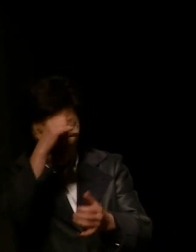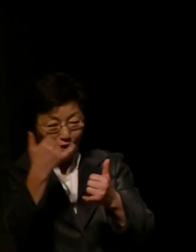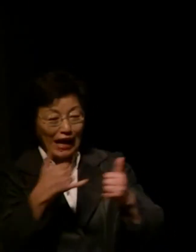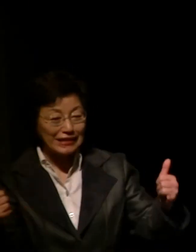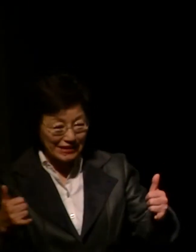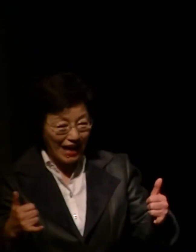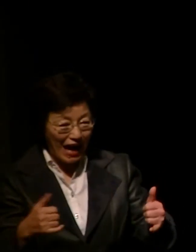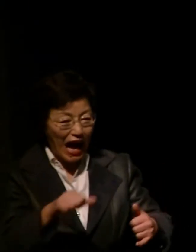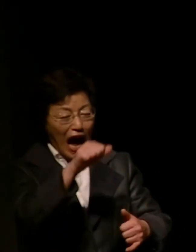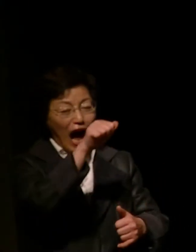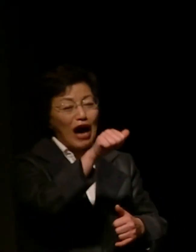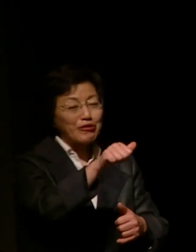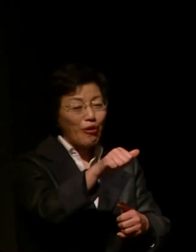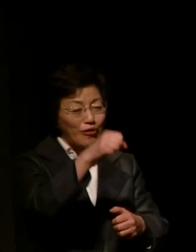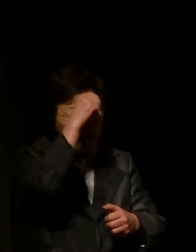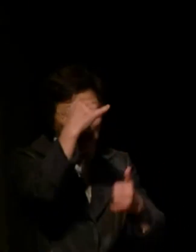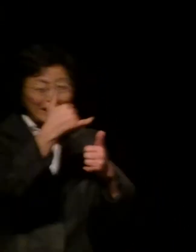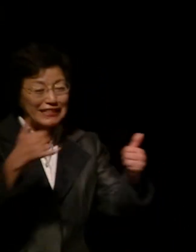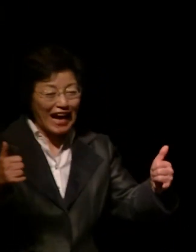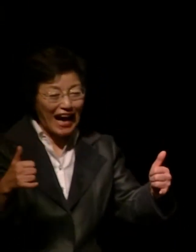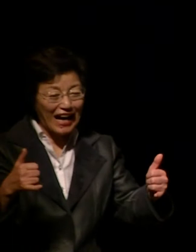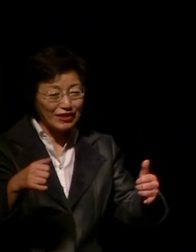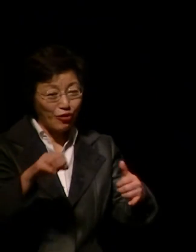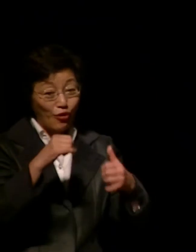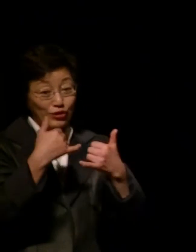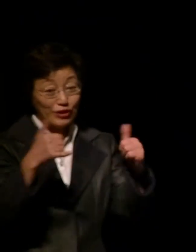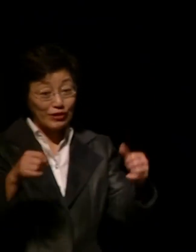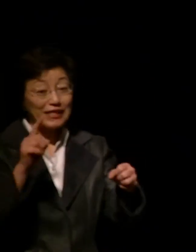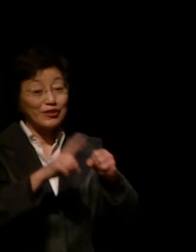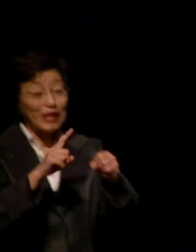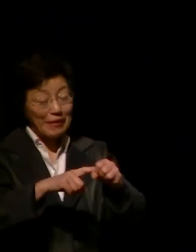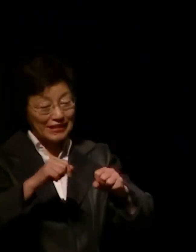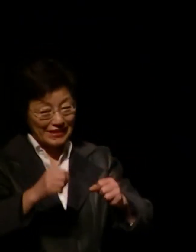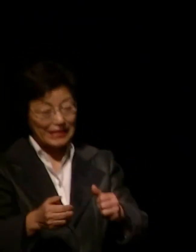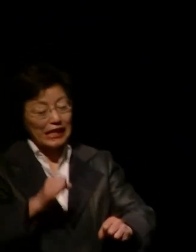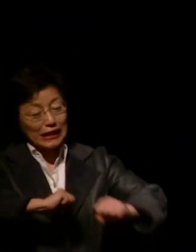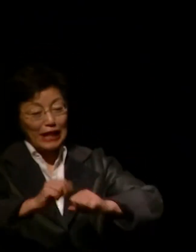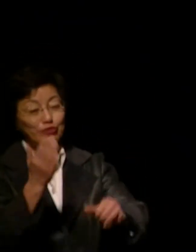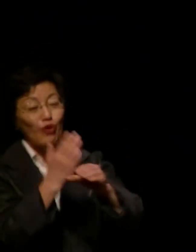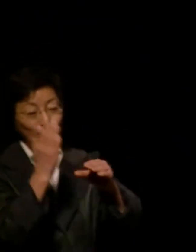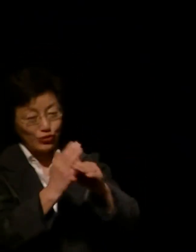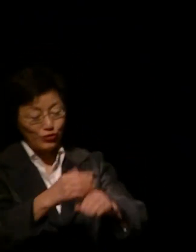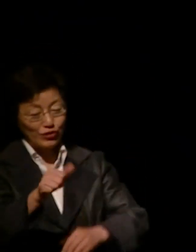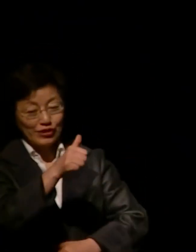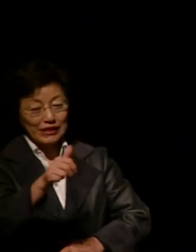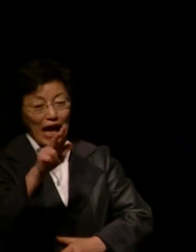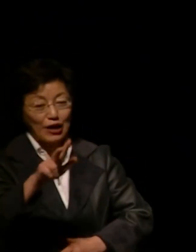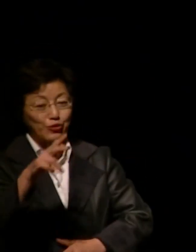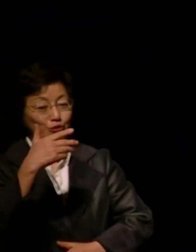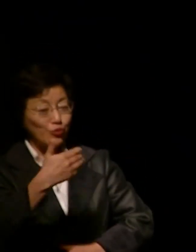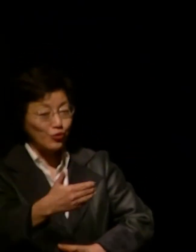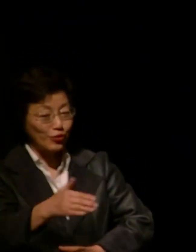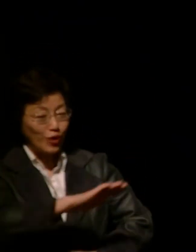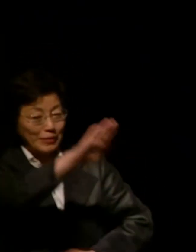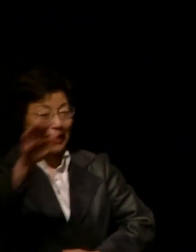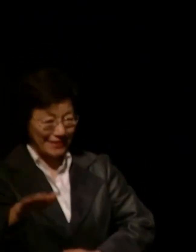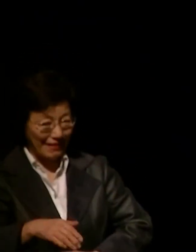しようとしている千葉県中から集まったダルクの皆さんです。ではお願いします。